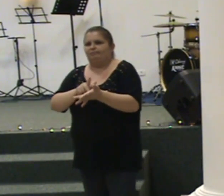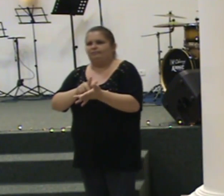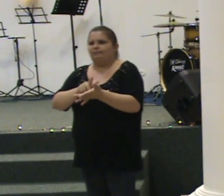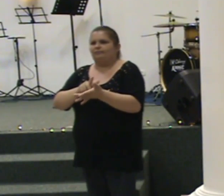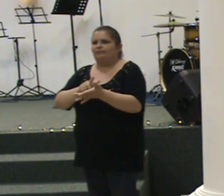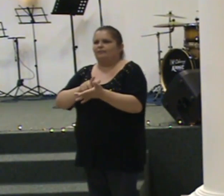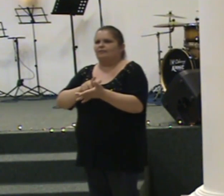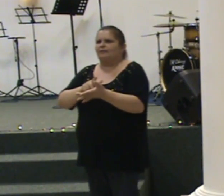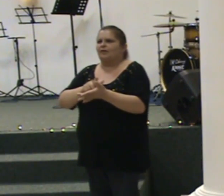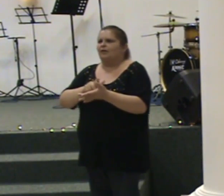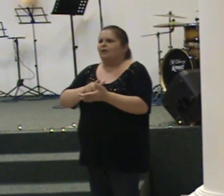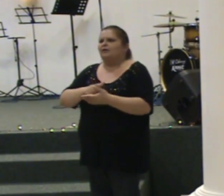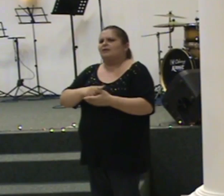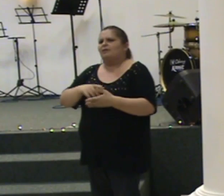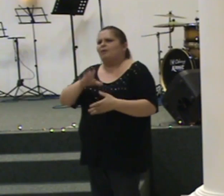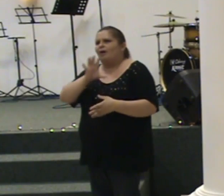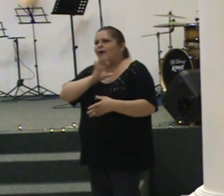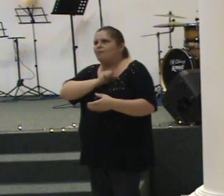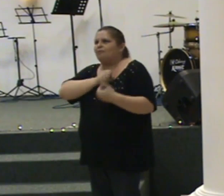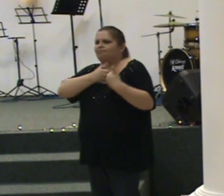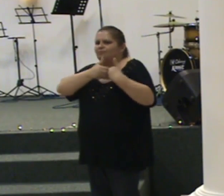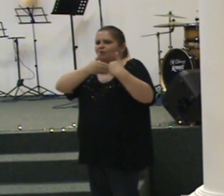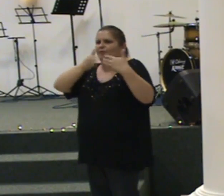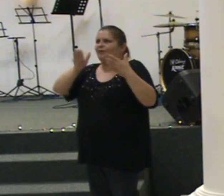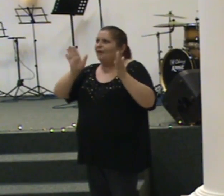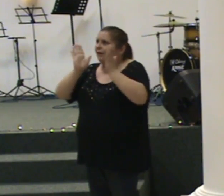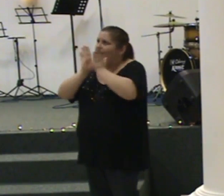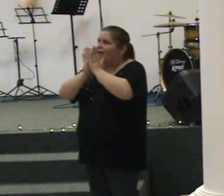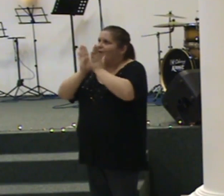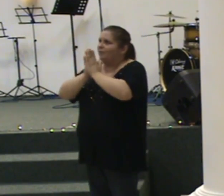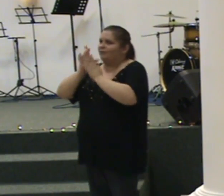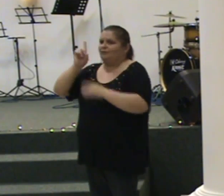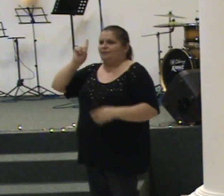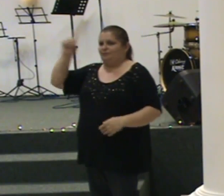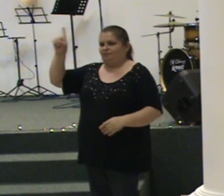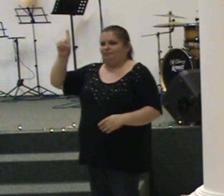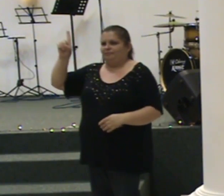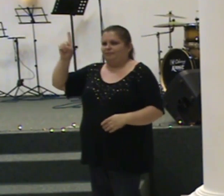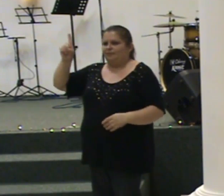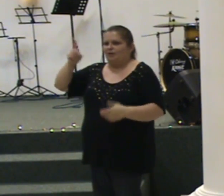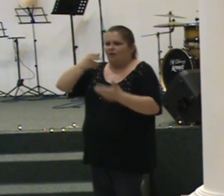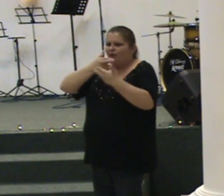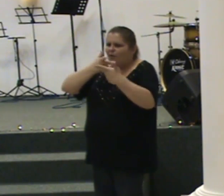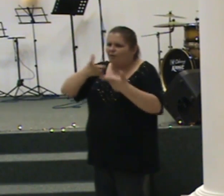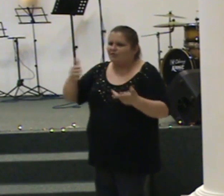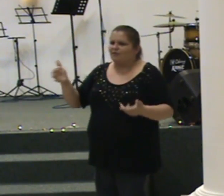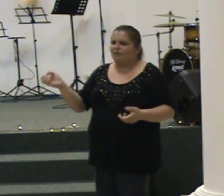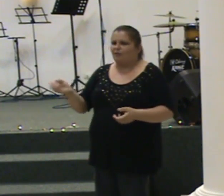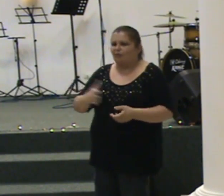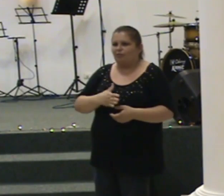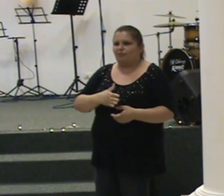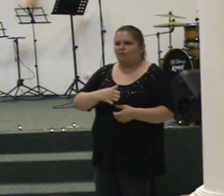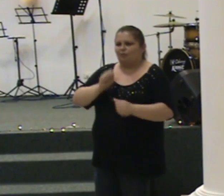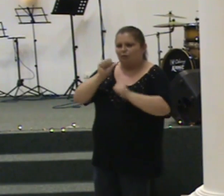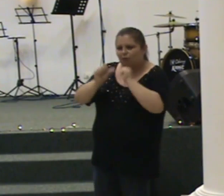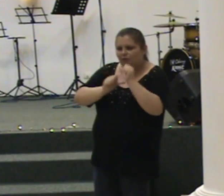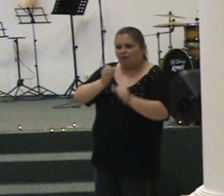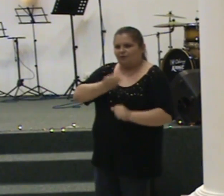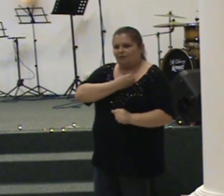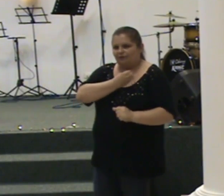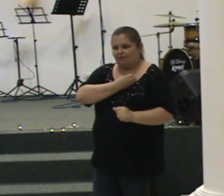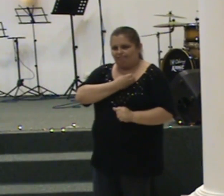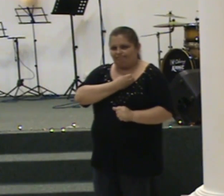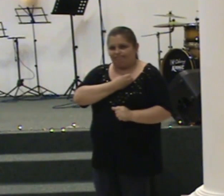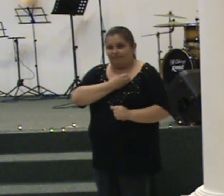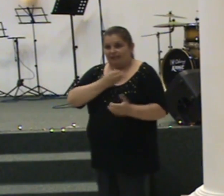nós já estejamos com esse amor de Deus assim, clamando no nosso coração, por uma coisa nova, um renovo. E esse Natal